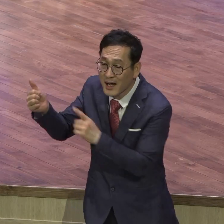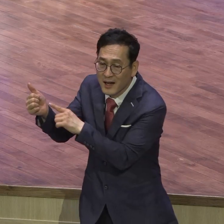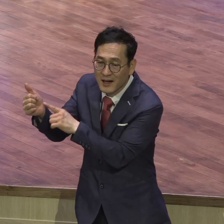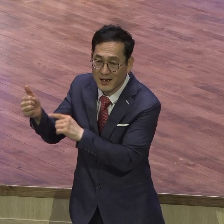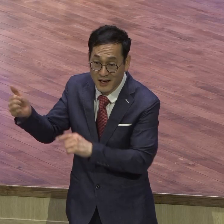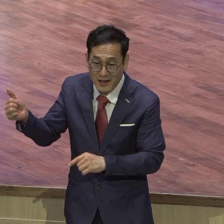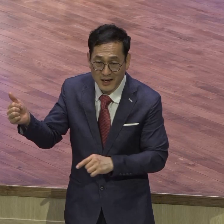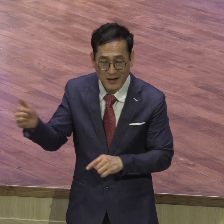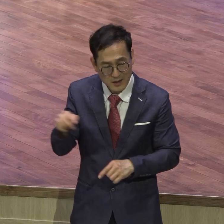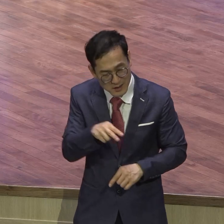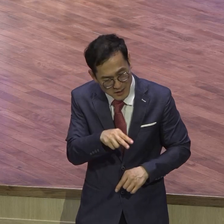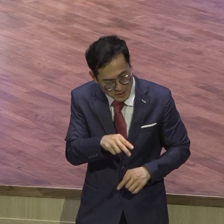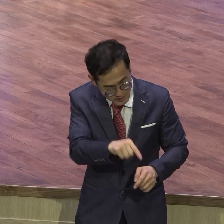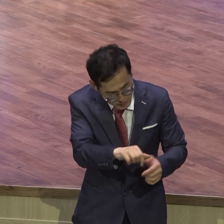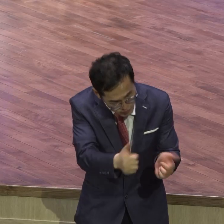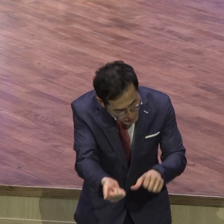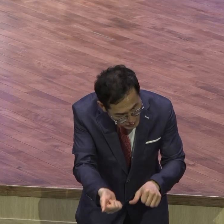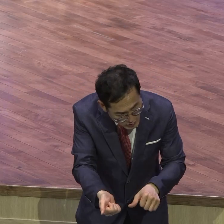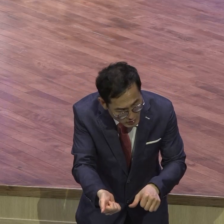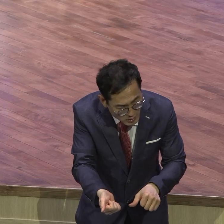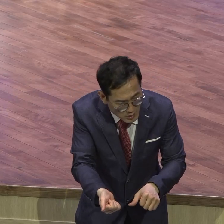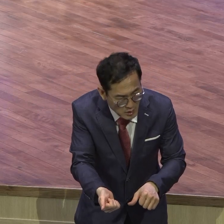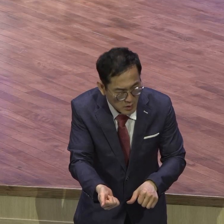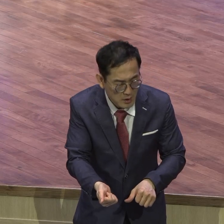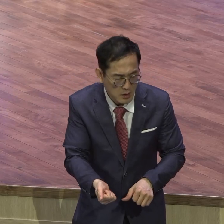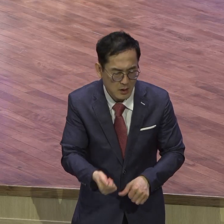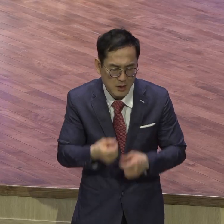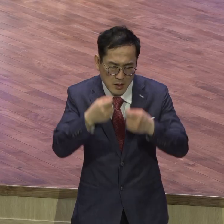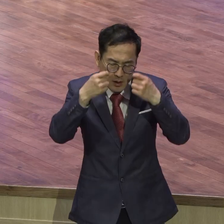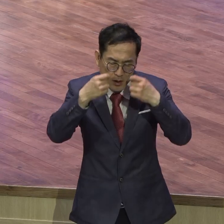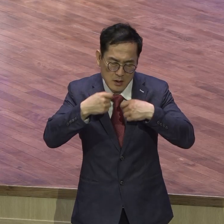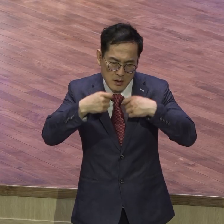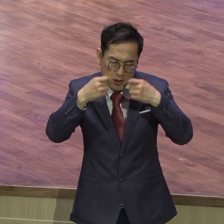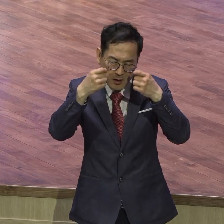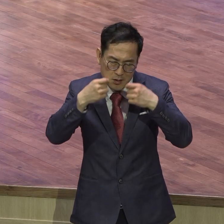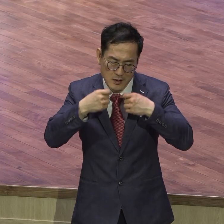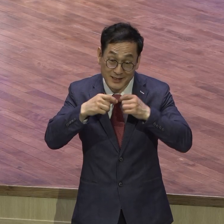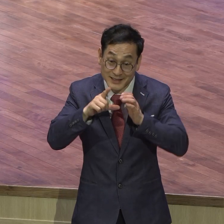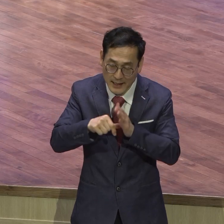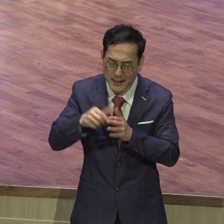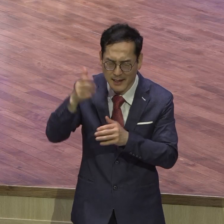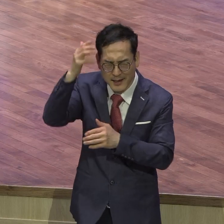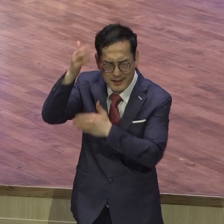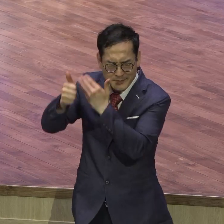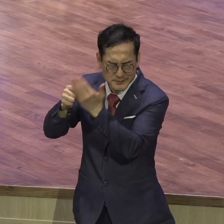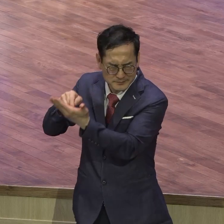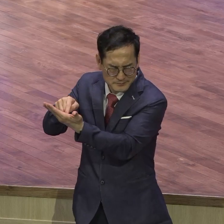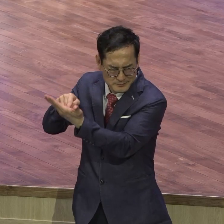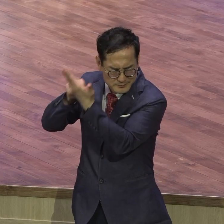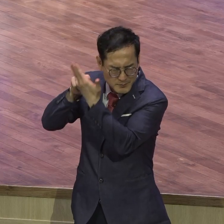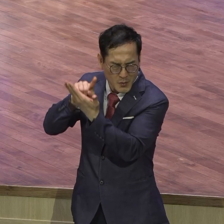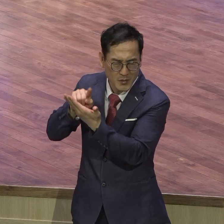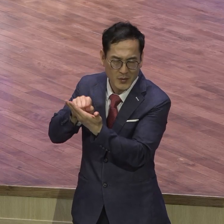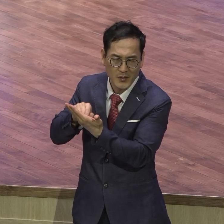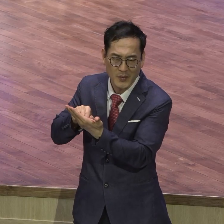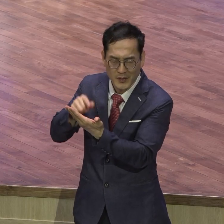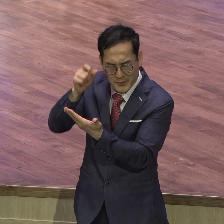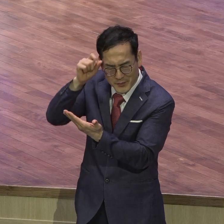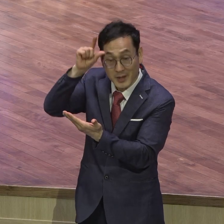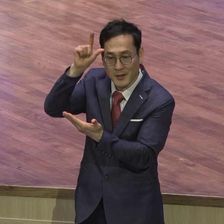아프겠어요 그때 하나님 주신 음식이 뭐냐 내 영혼 평안입니다 그 찬송을